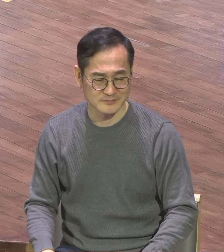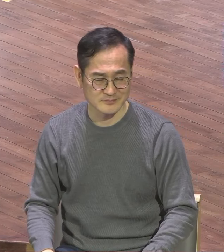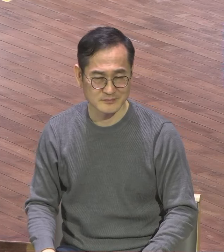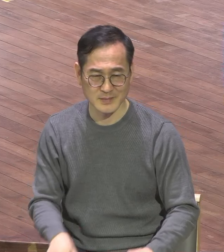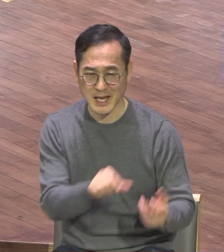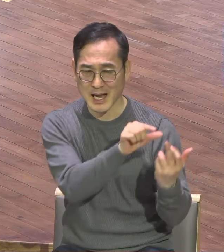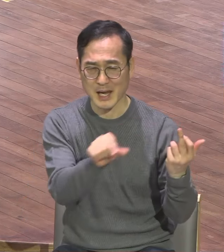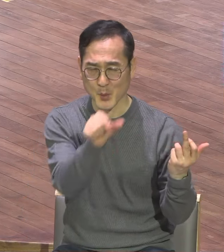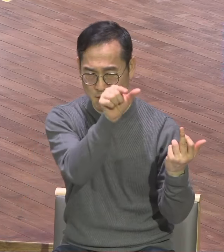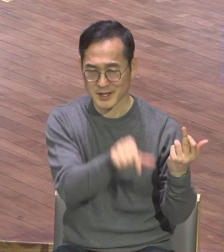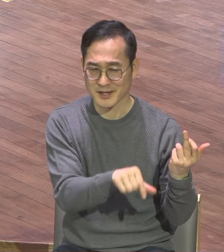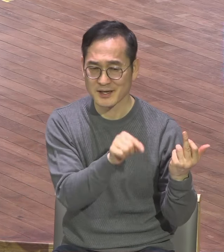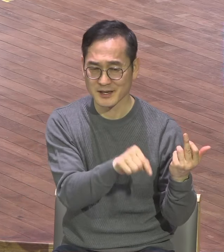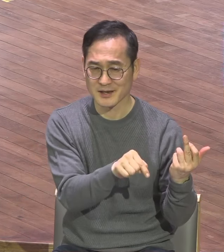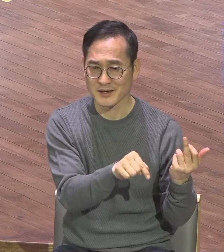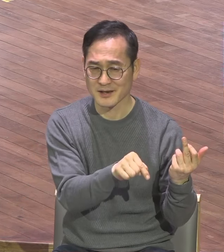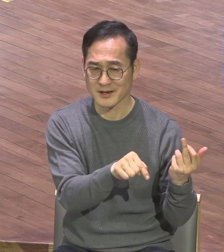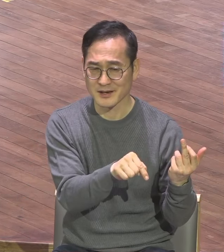갈보리에서